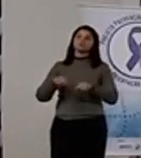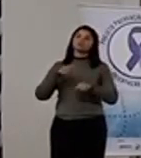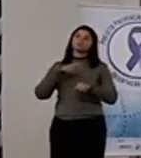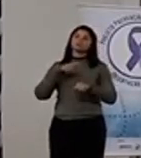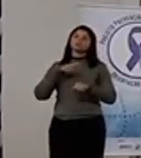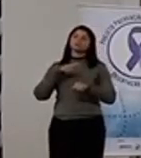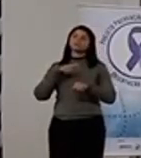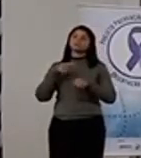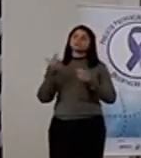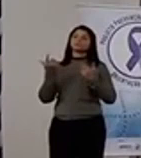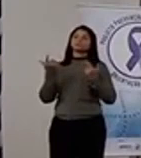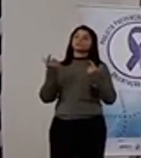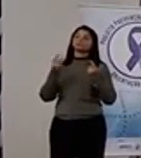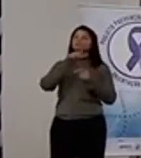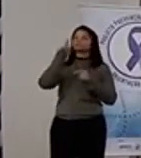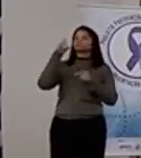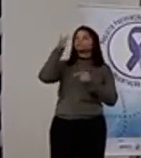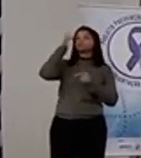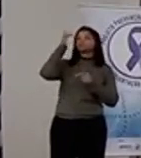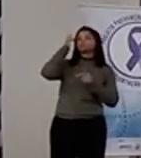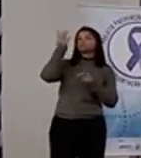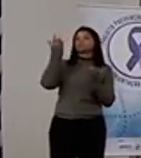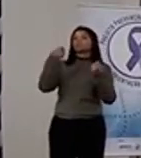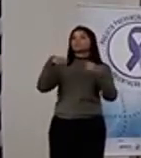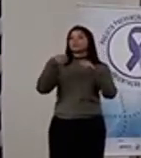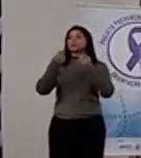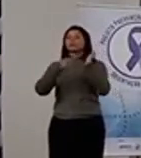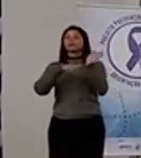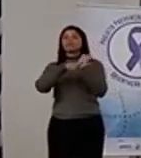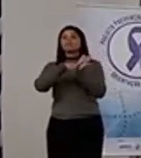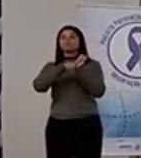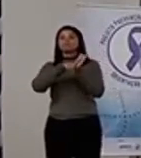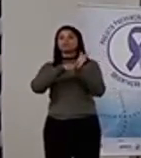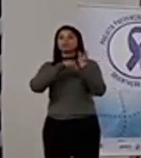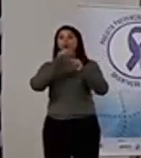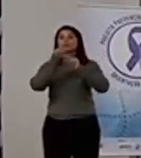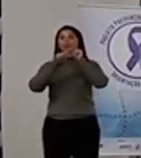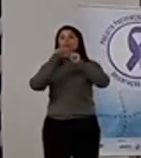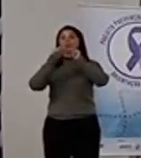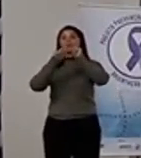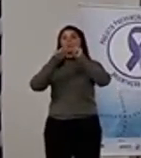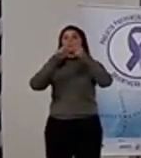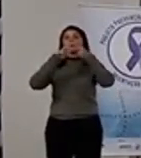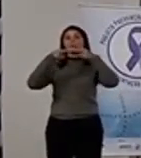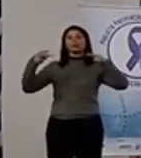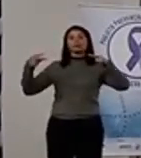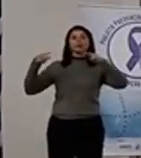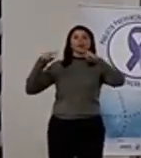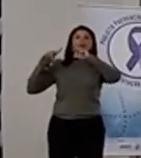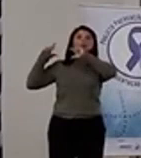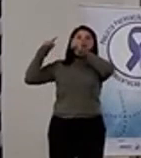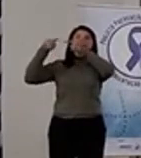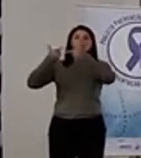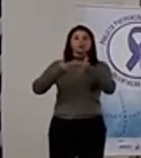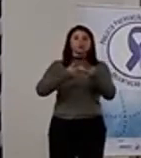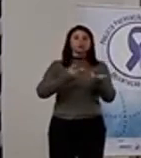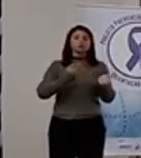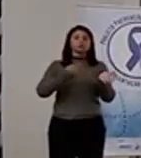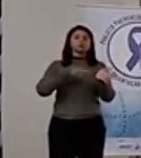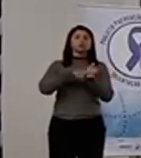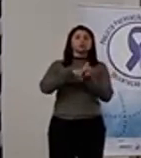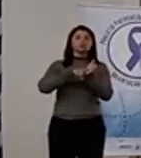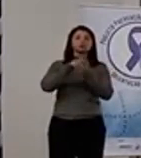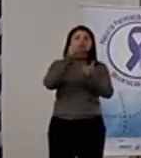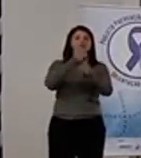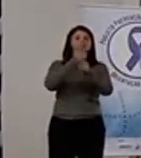Talvez, não sei. É aí que você tem que começar a investigar, né? Então, o trabalho da genética de investigação é um trabalho que você vai reunir pistas. Então, o que